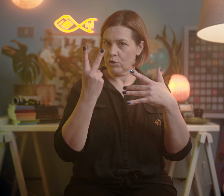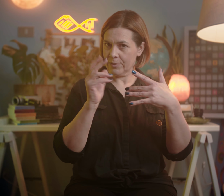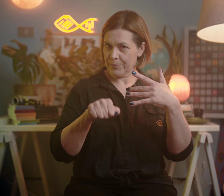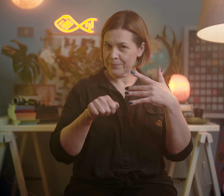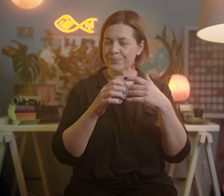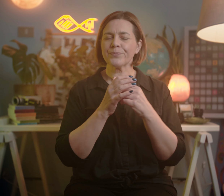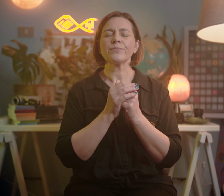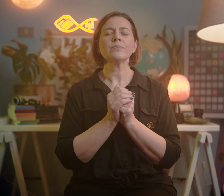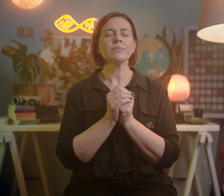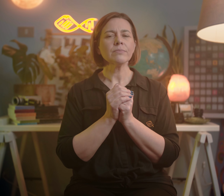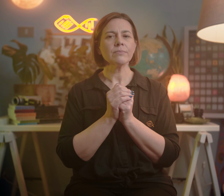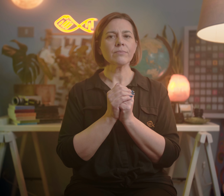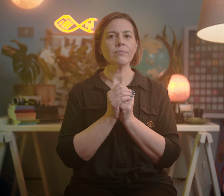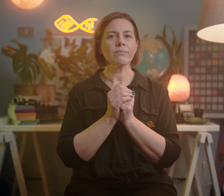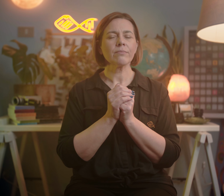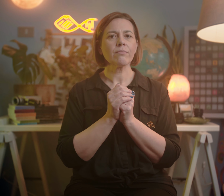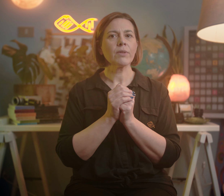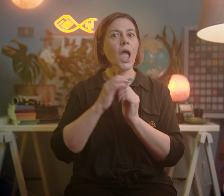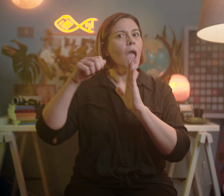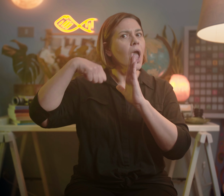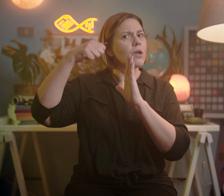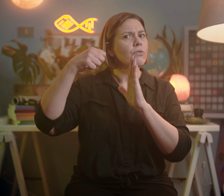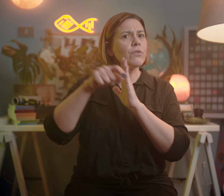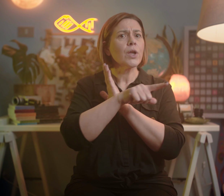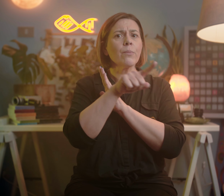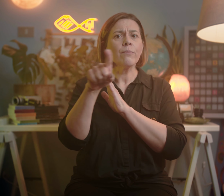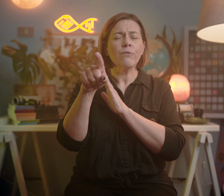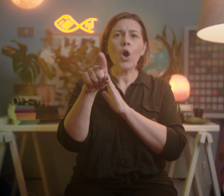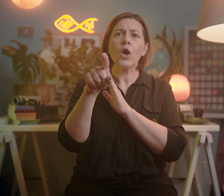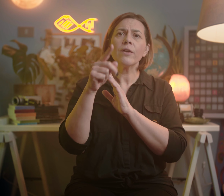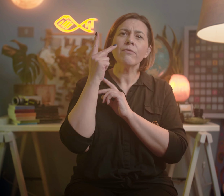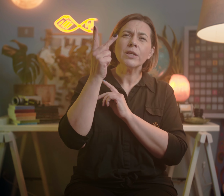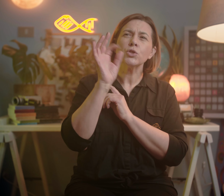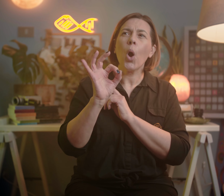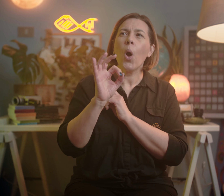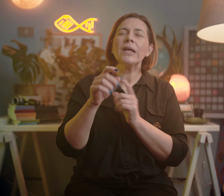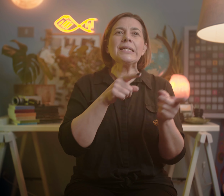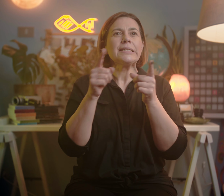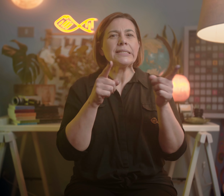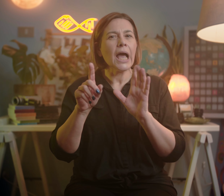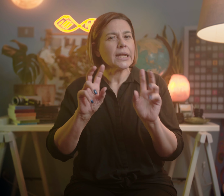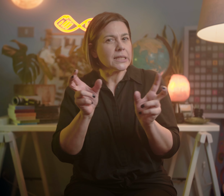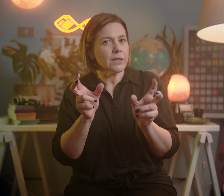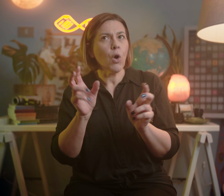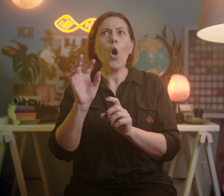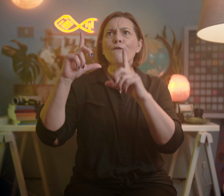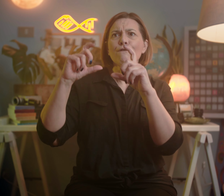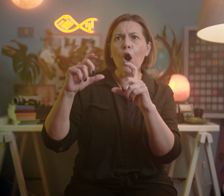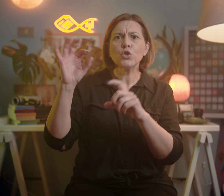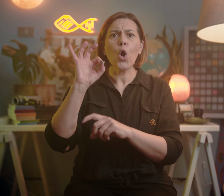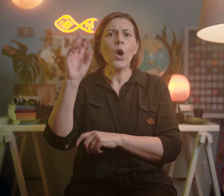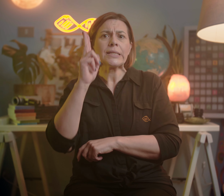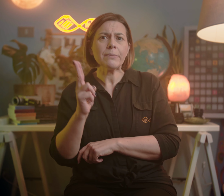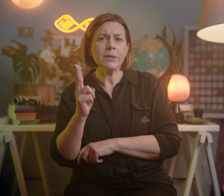Ti è mai capitato di aver guardato un film o una serie tv o addirittura una fotografia o un dipinto e aver